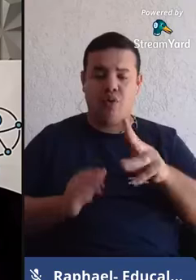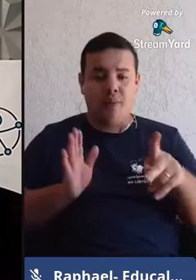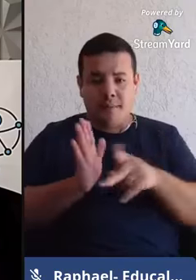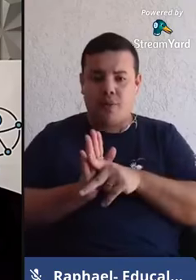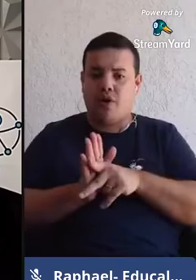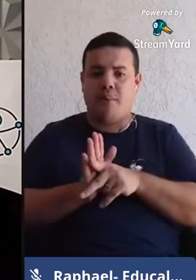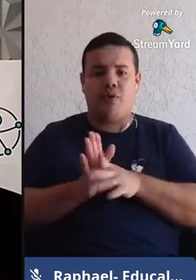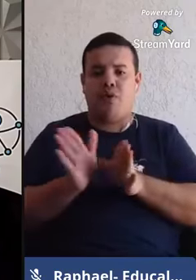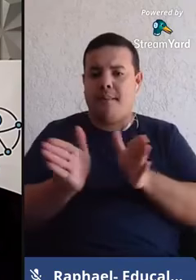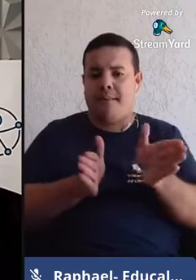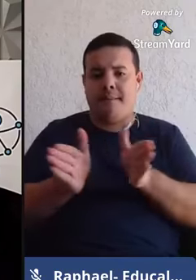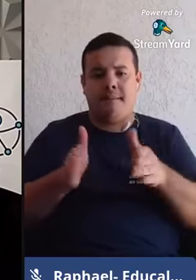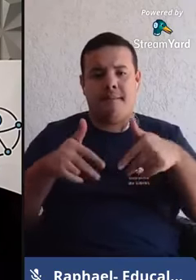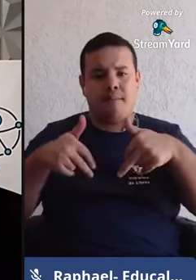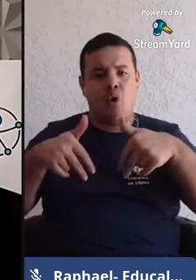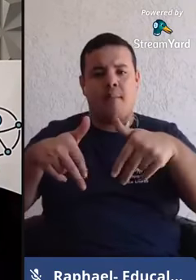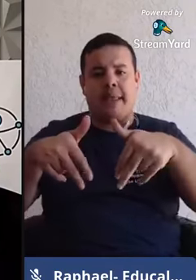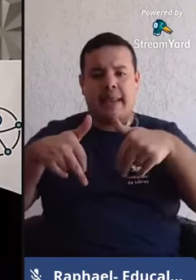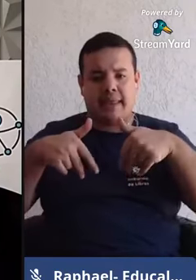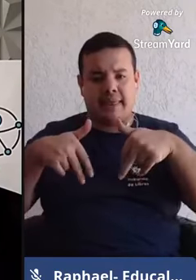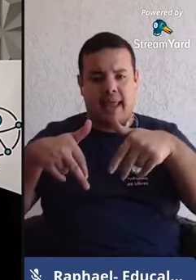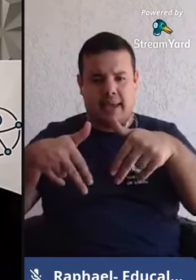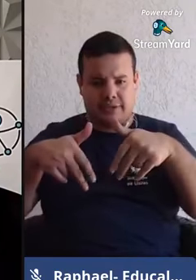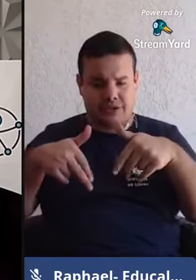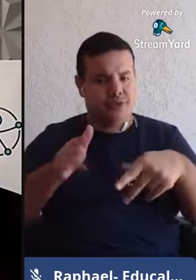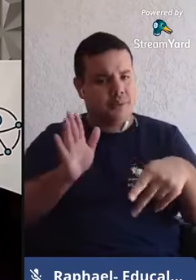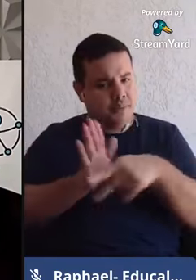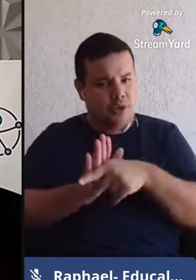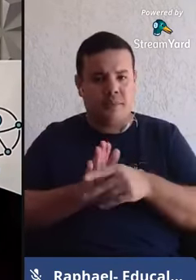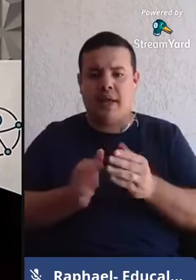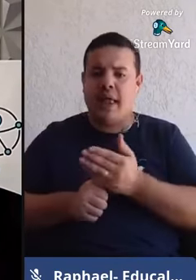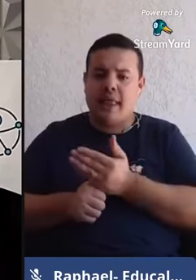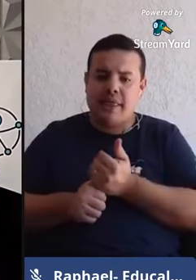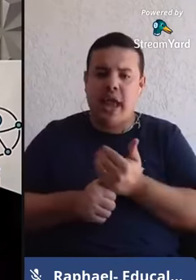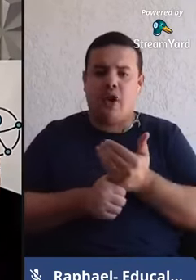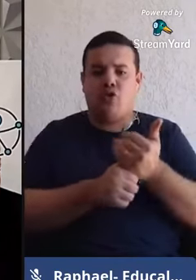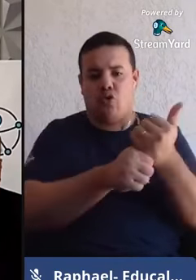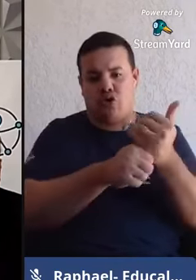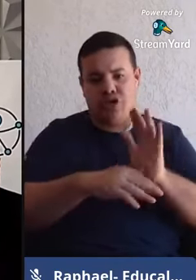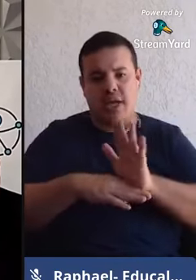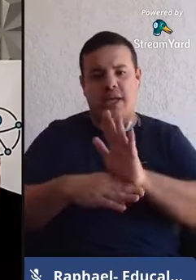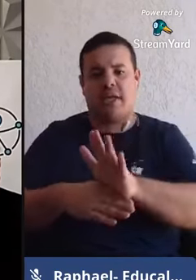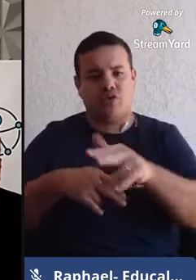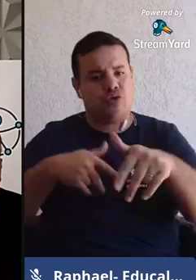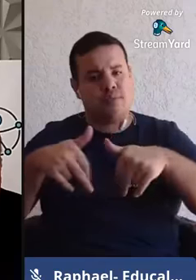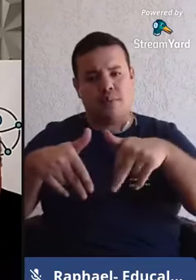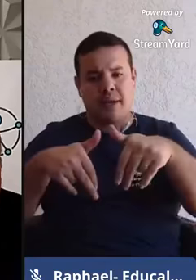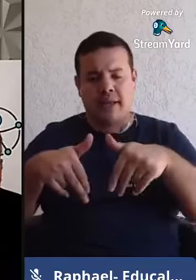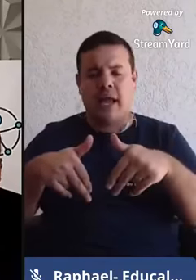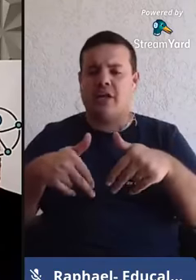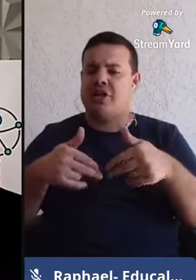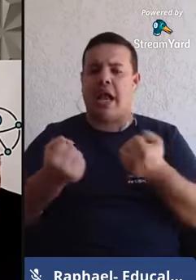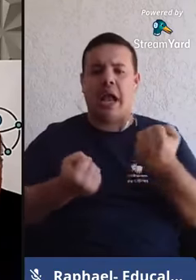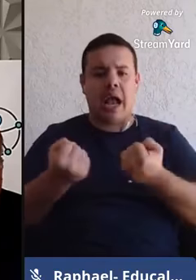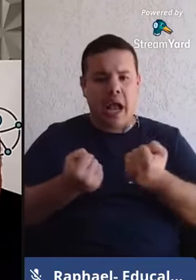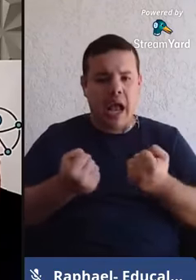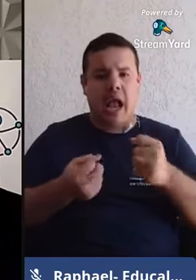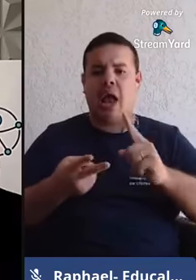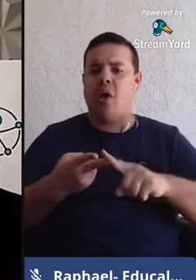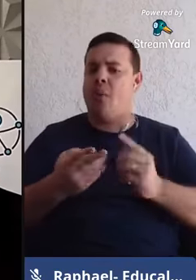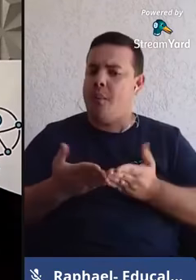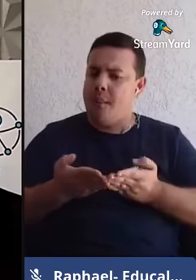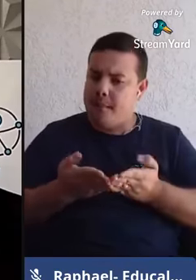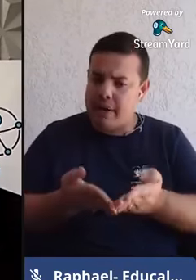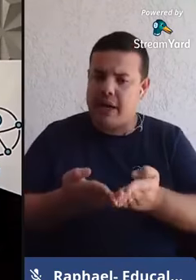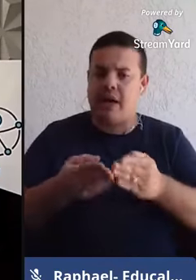mobilidade. É feito para pessoa com deficiência, mas voltado para tecnologias em mobilidade. É carro, barco, avião, navio,